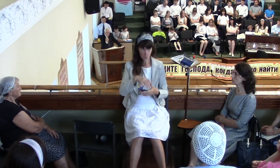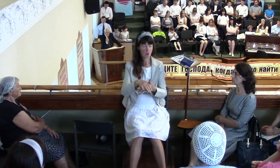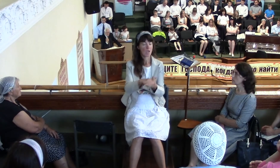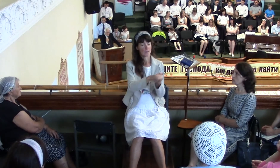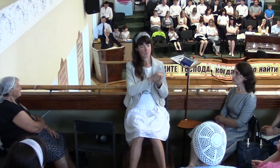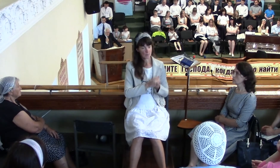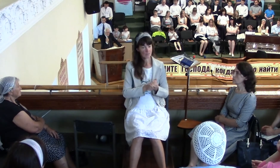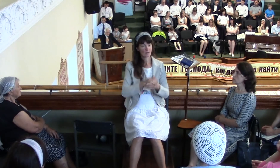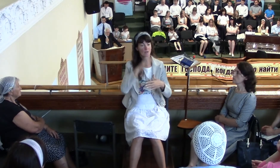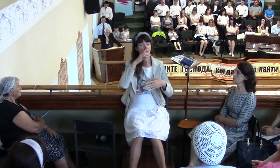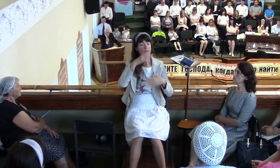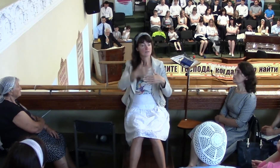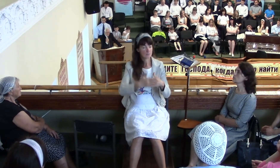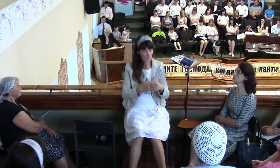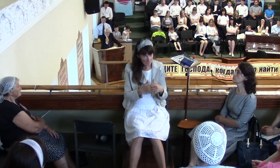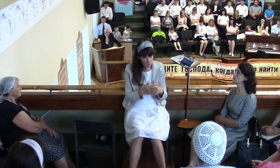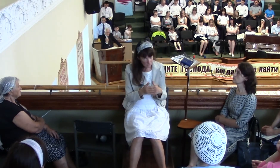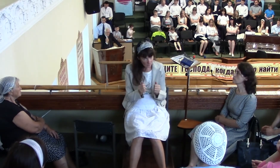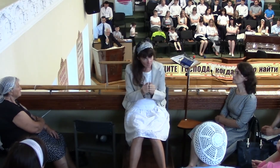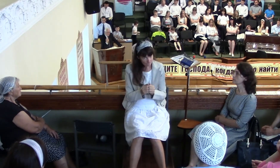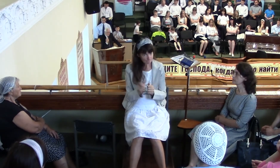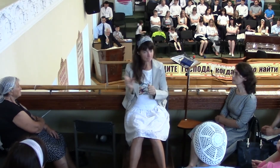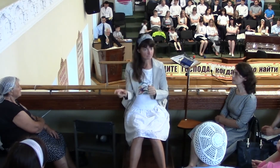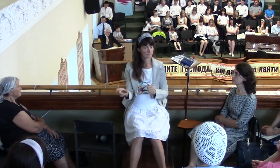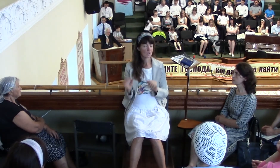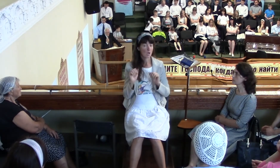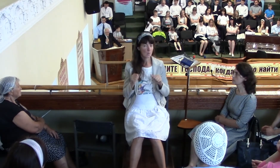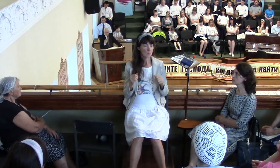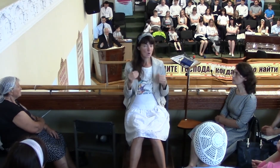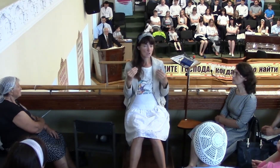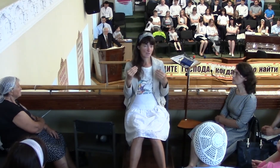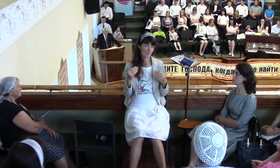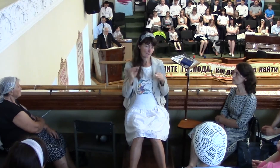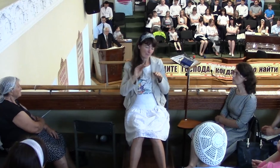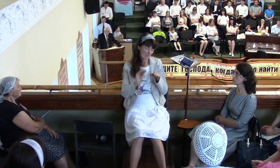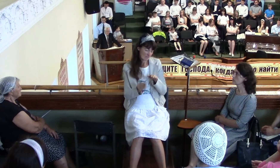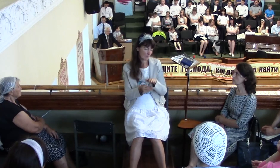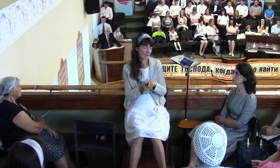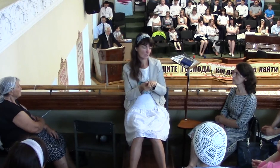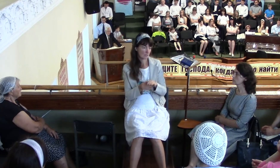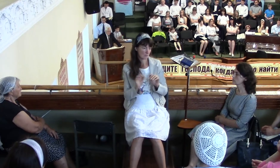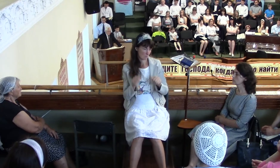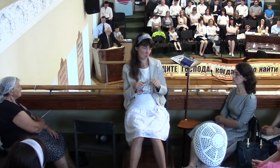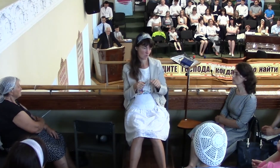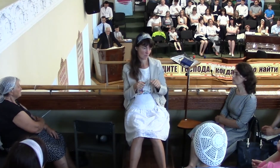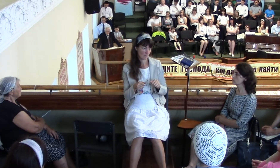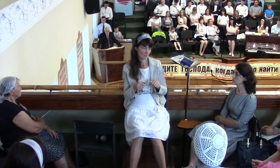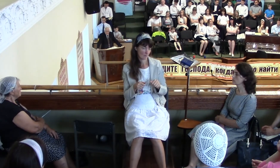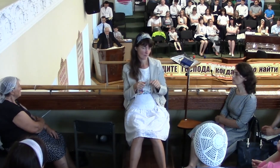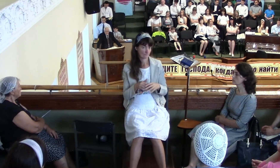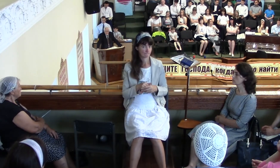Можно прикрыться листьями смоковницы и выглядеть почти одетым.